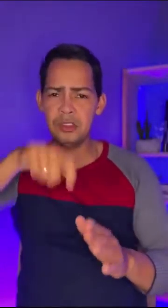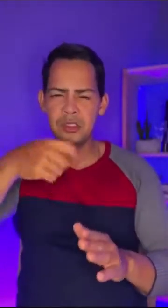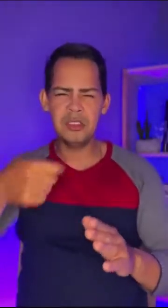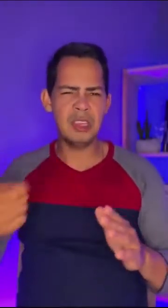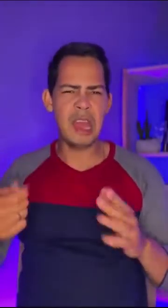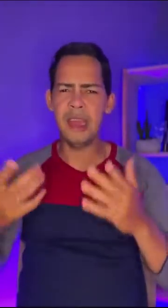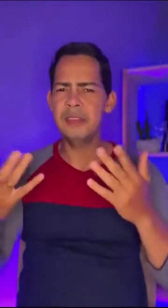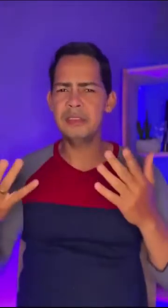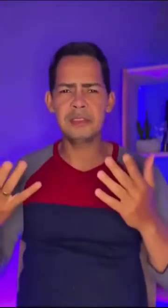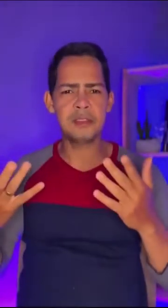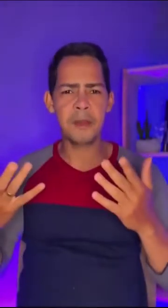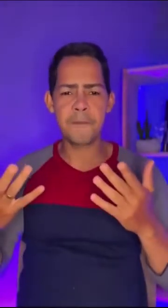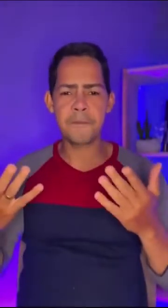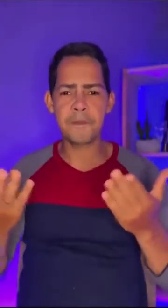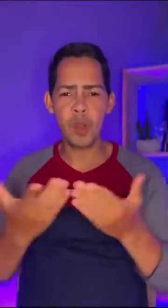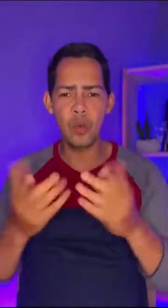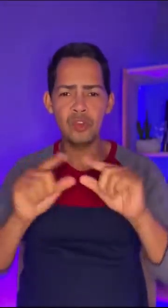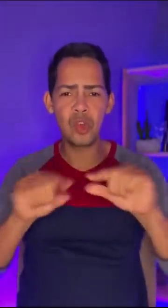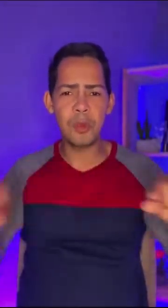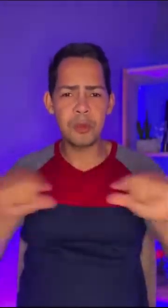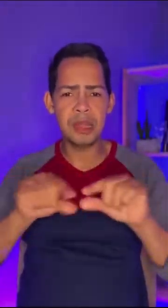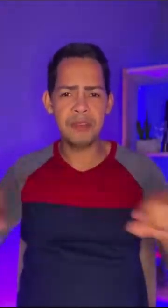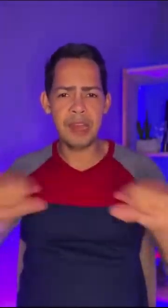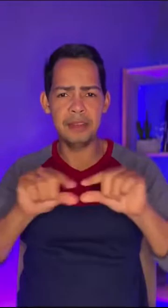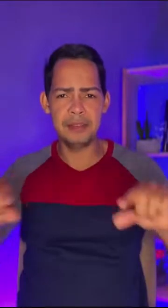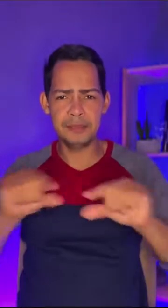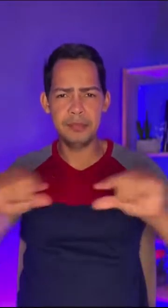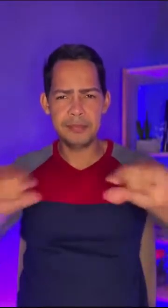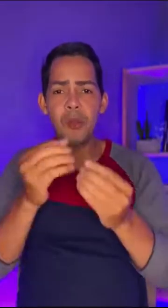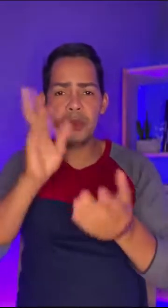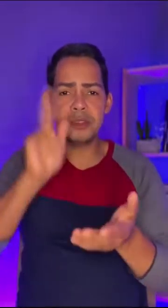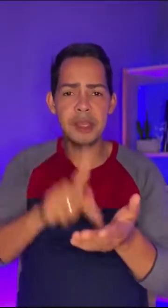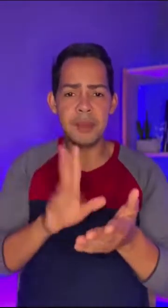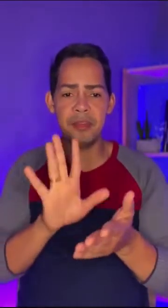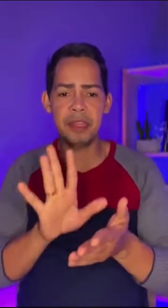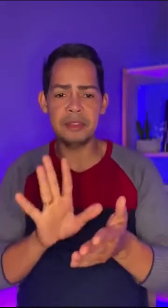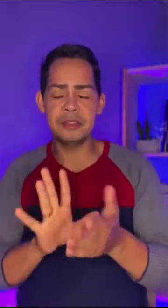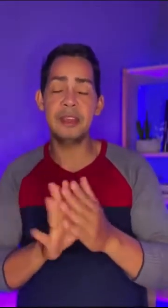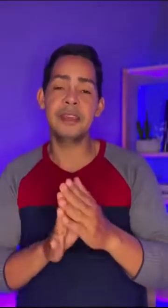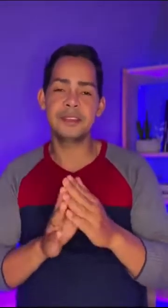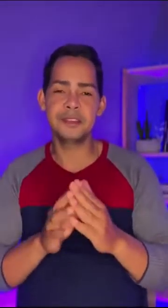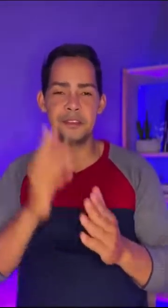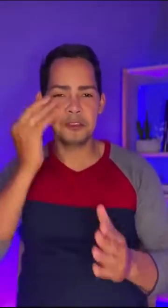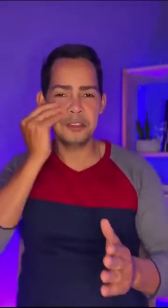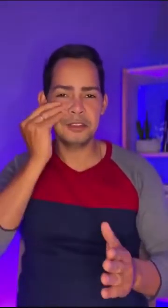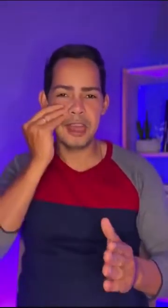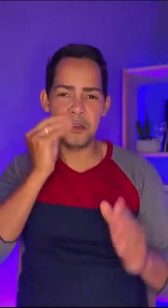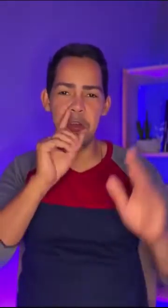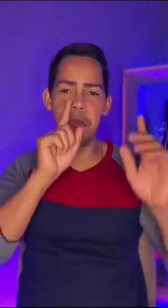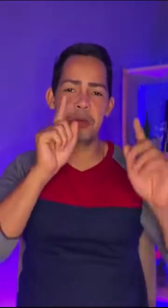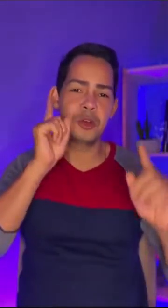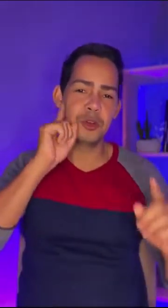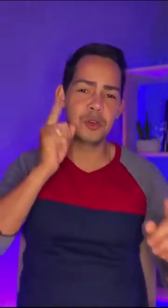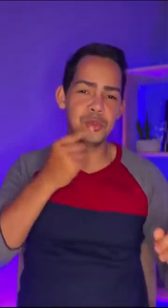aprendi sinais hoje como montar frase. Como que eu sei que a minha frase está certa? Vou testar com o